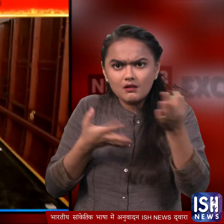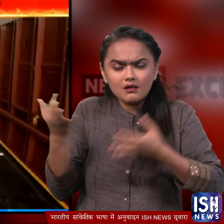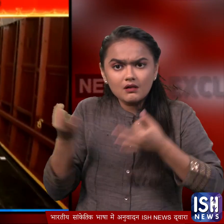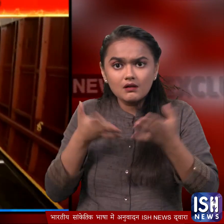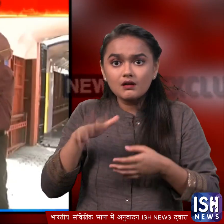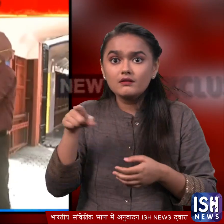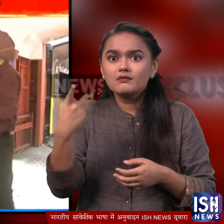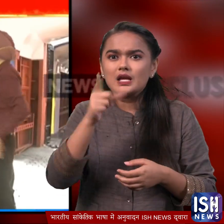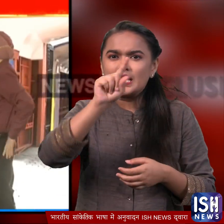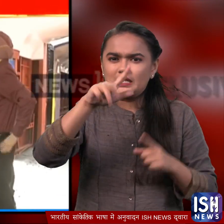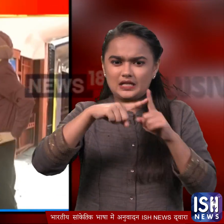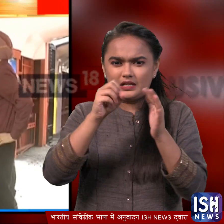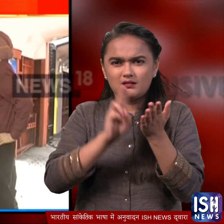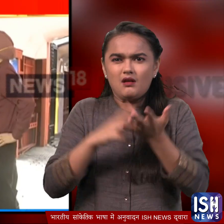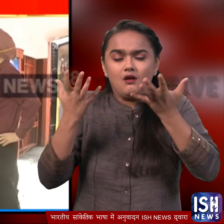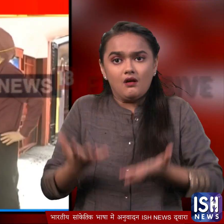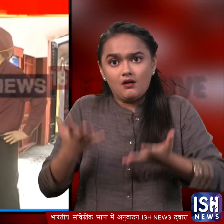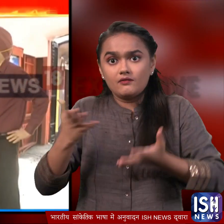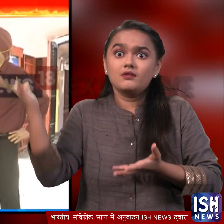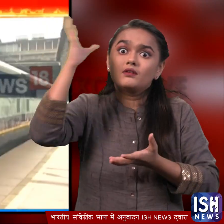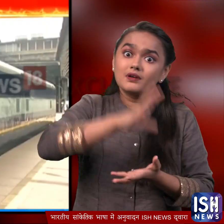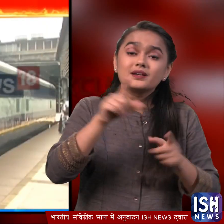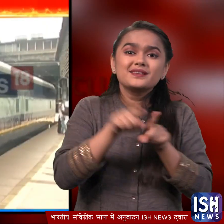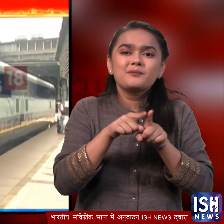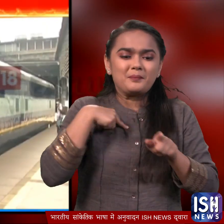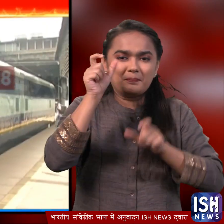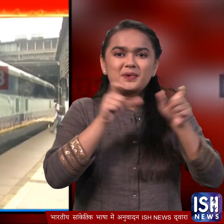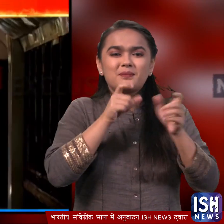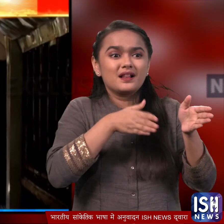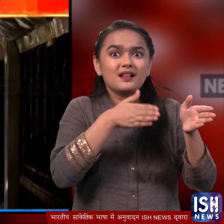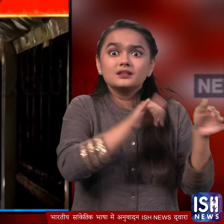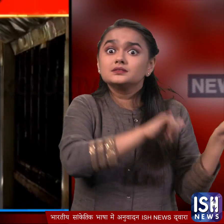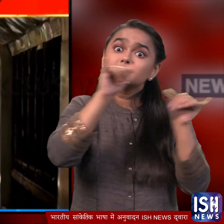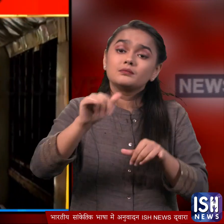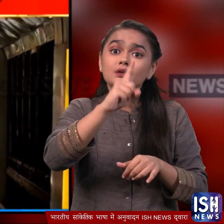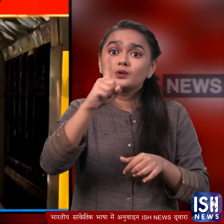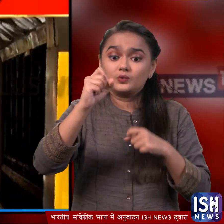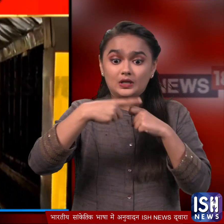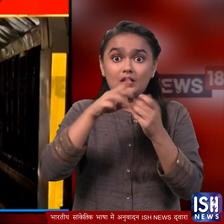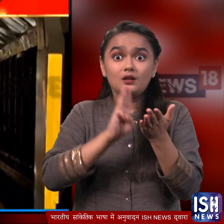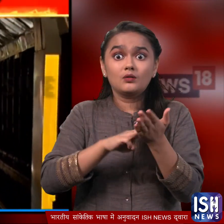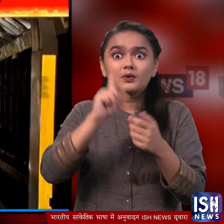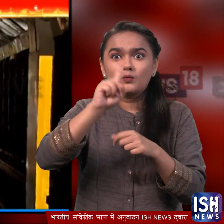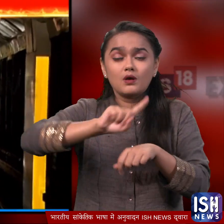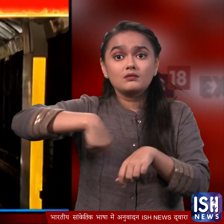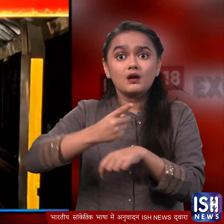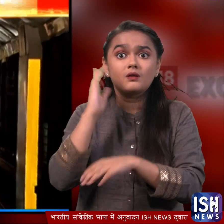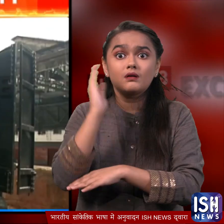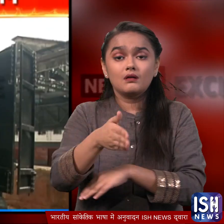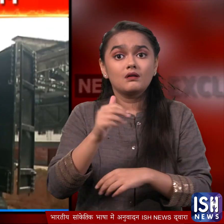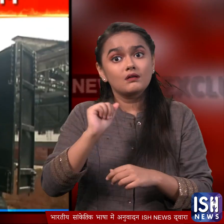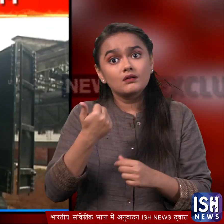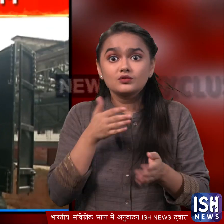खूबियों से लैस ये कोच 18 टन से ज्यादा का भार लेकर पैसेंजर ट्रेन की तरह 110 किलोमीटर प्रति घंटा की रफ्तार से दौड़